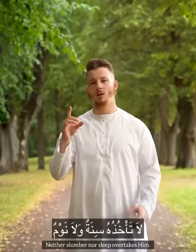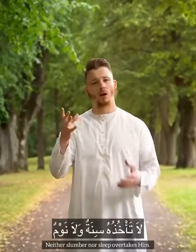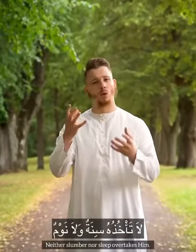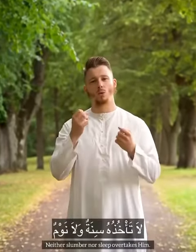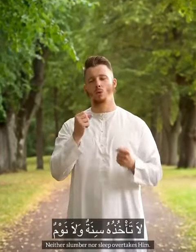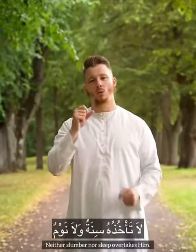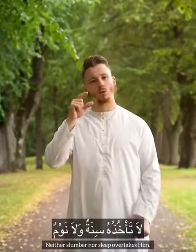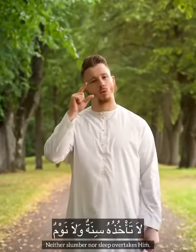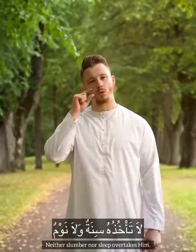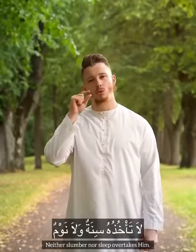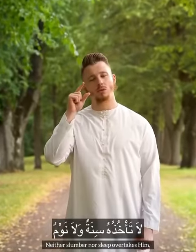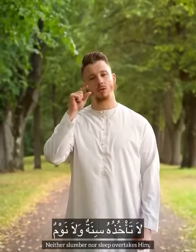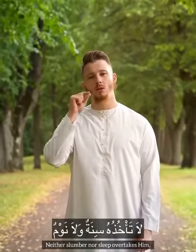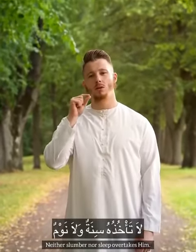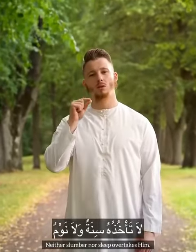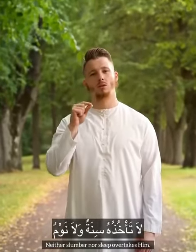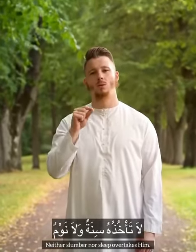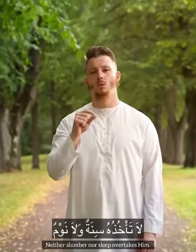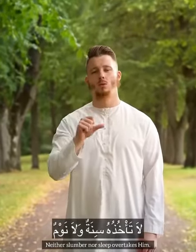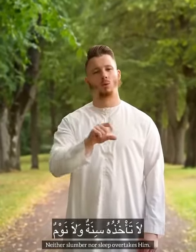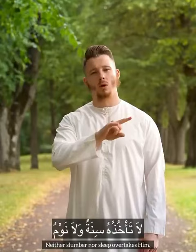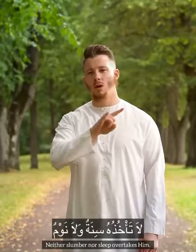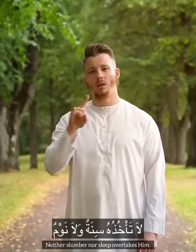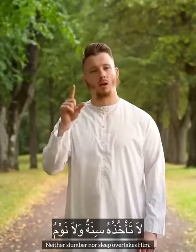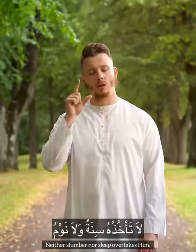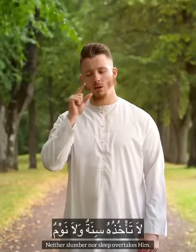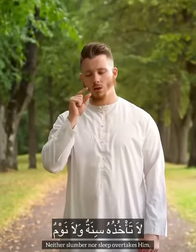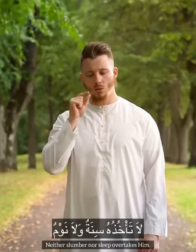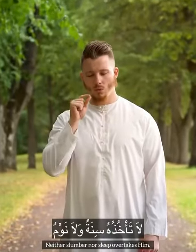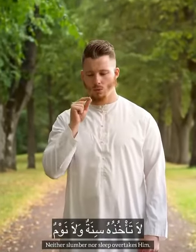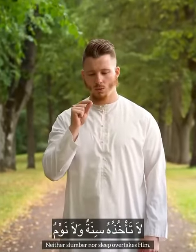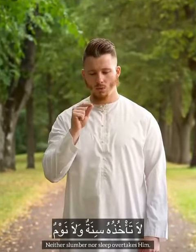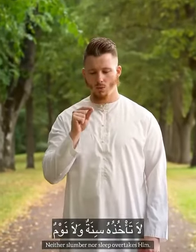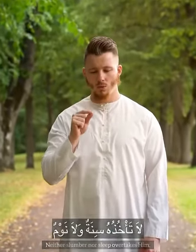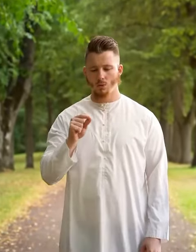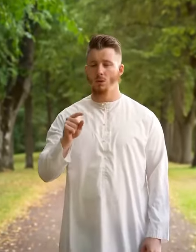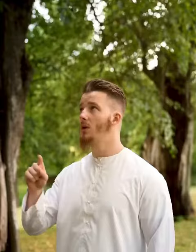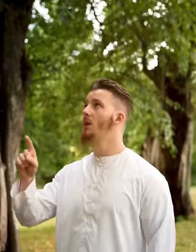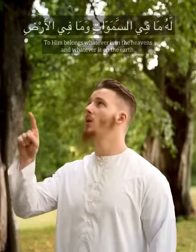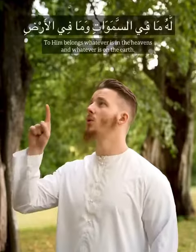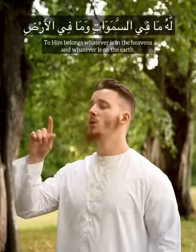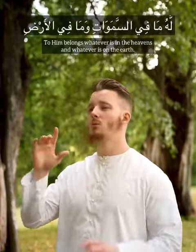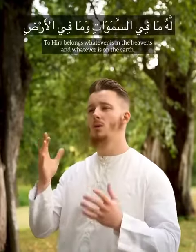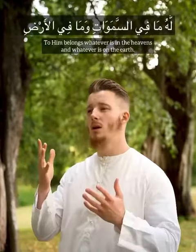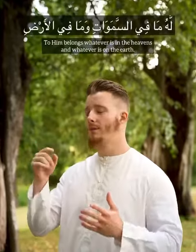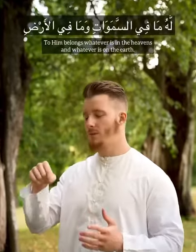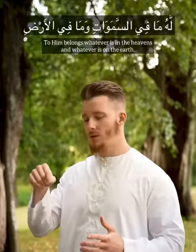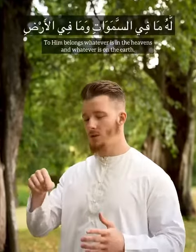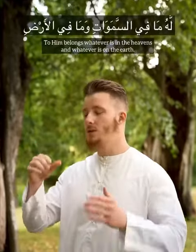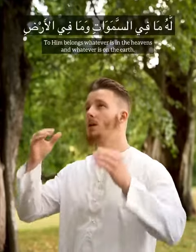تأخذه سنة ولا نوم له ما في